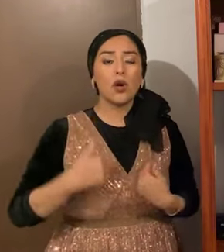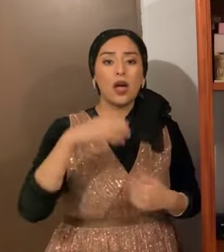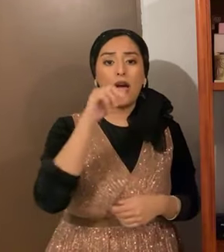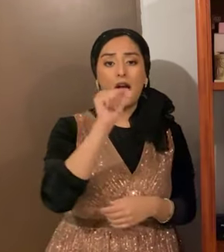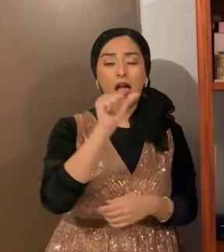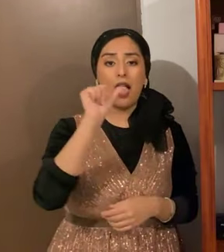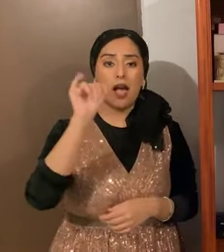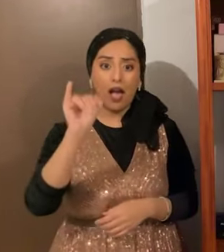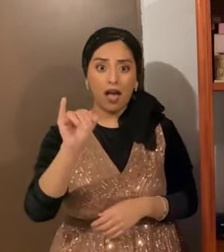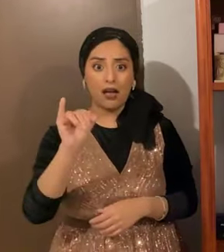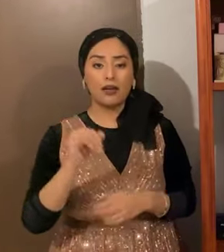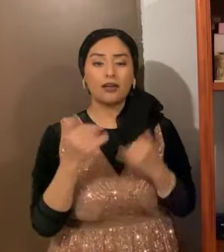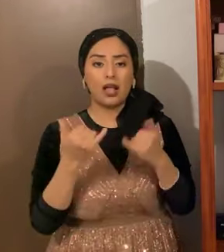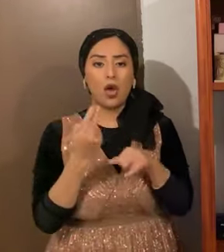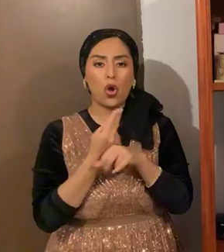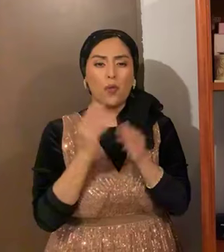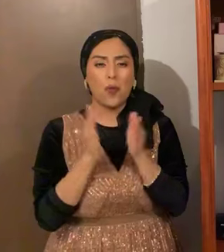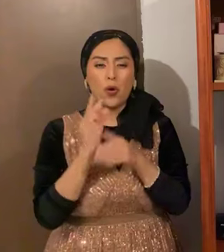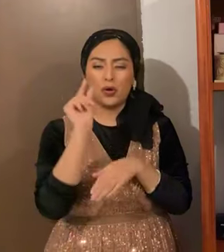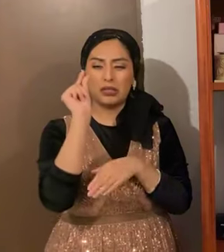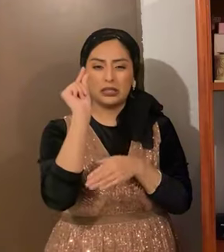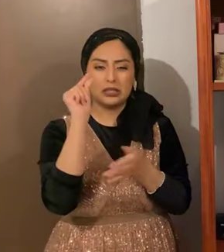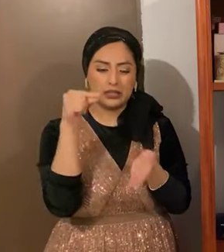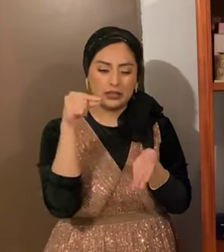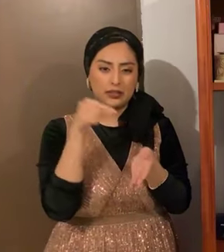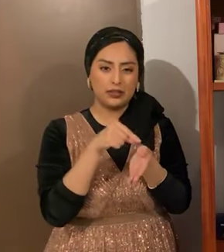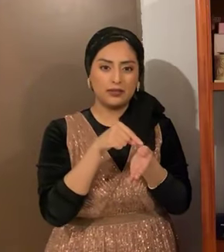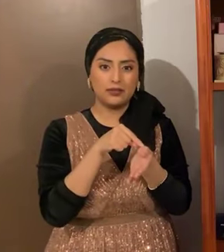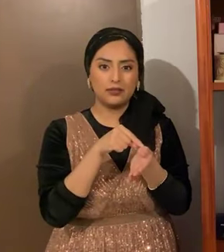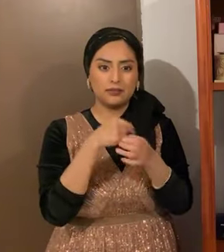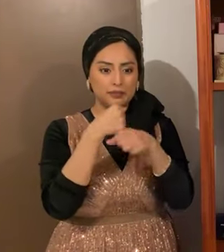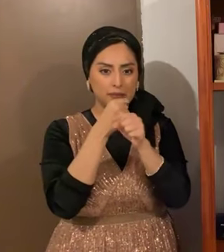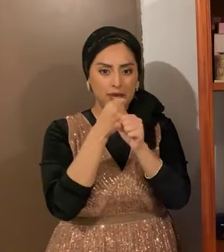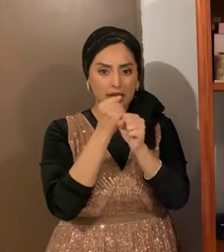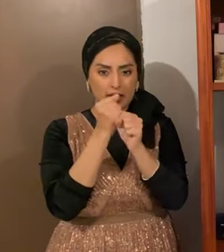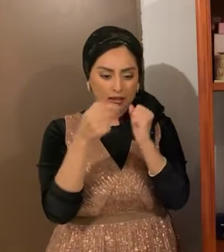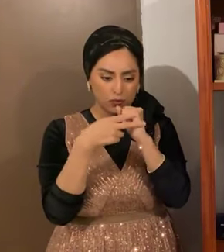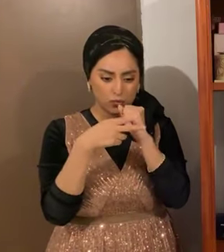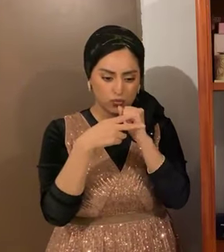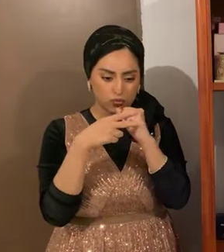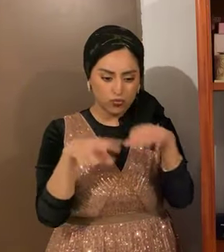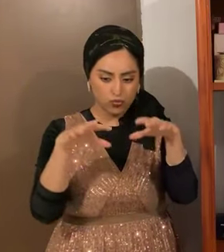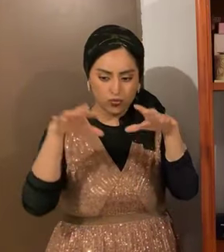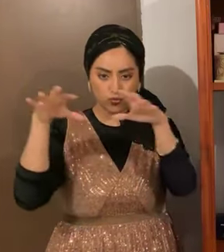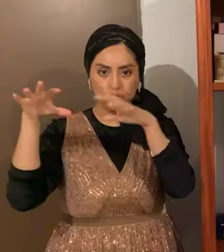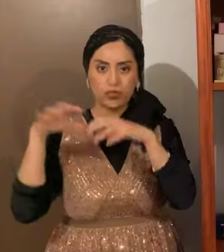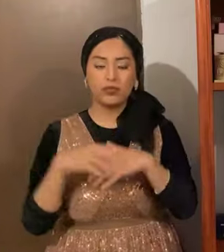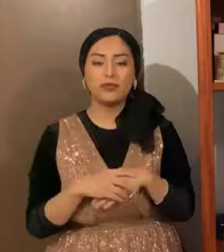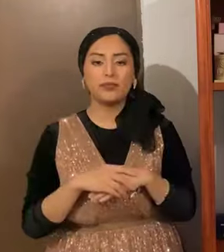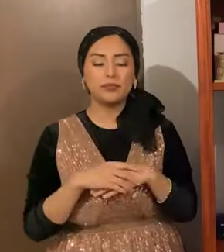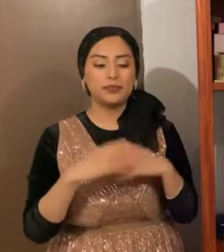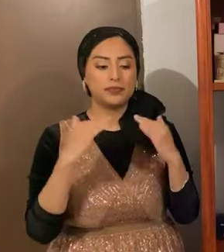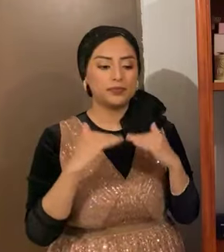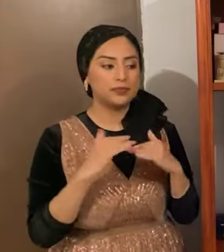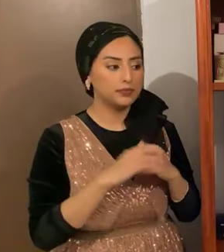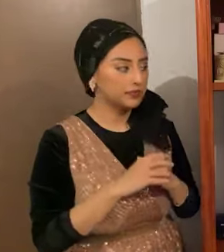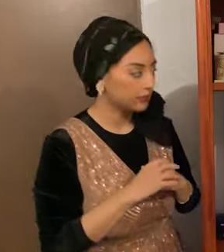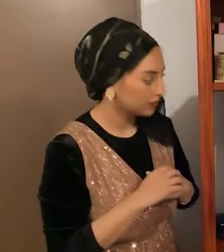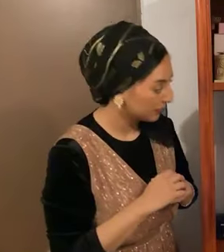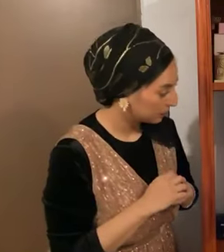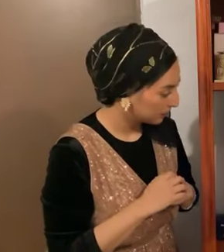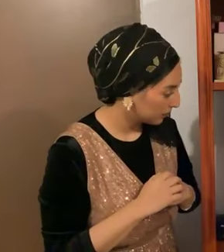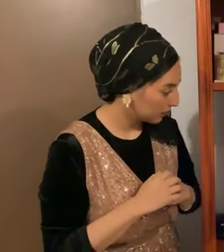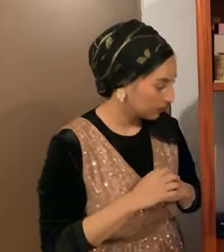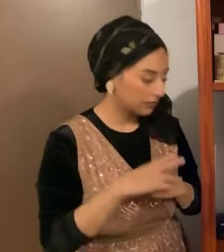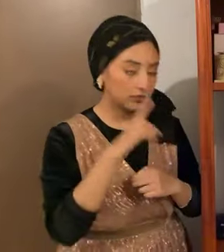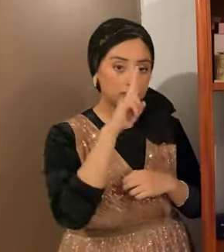están utilizando microchips como aquí en México comemos tortillas. La ONU advirtió que la amenaza